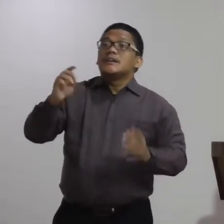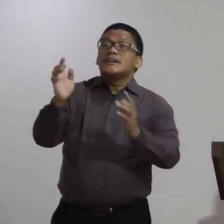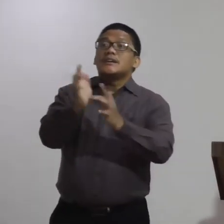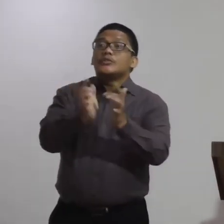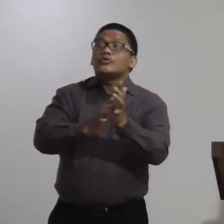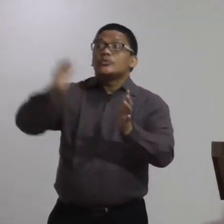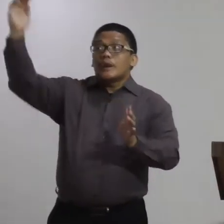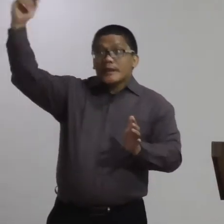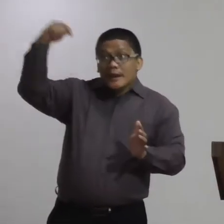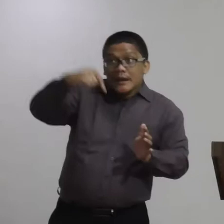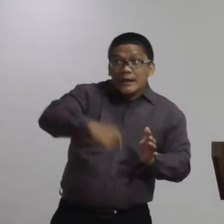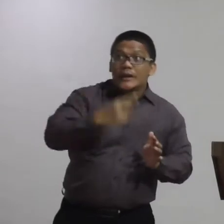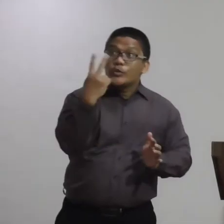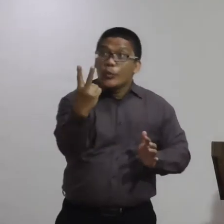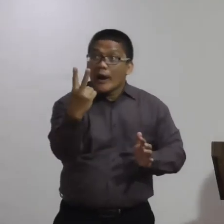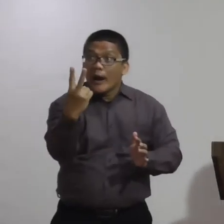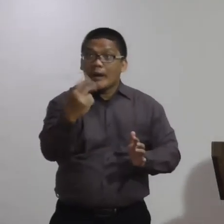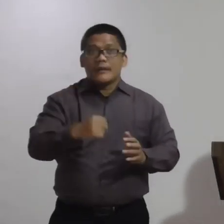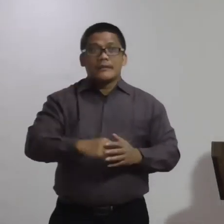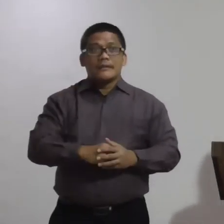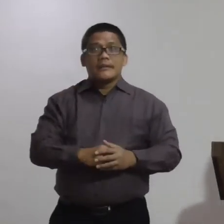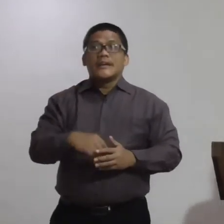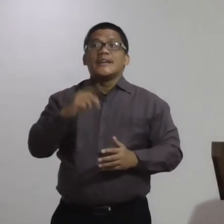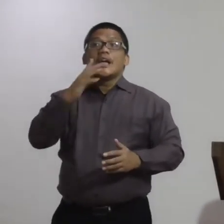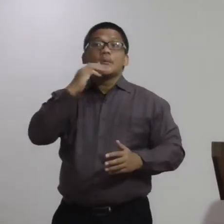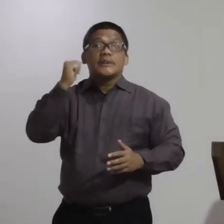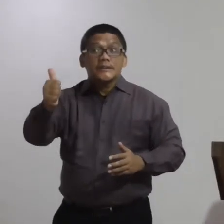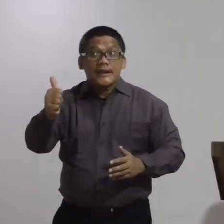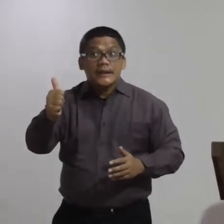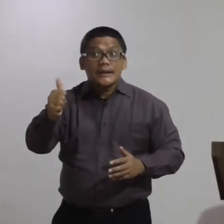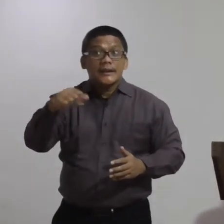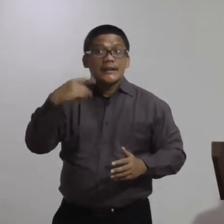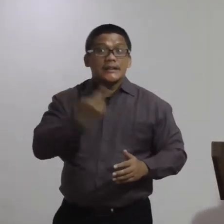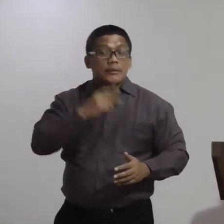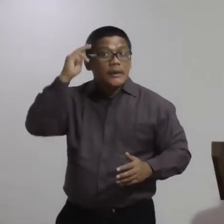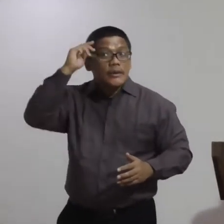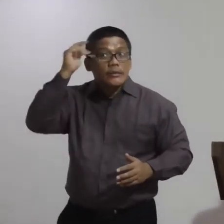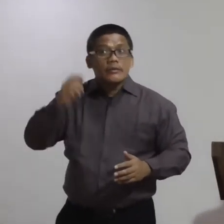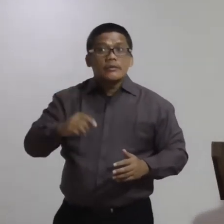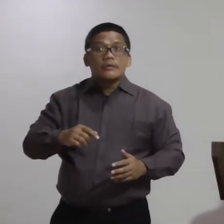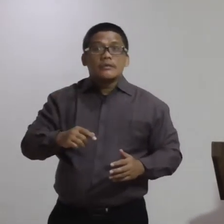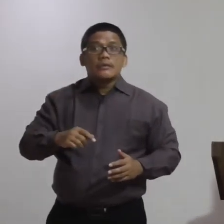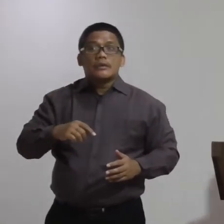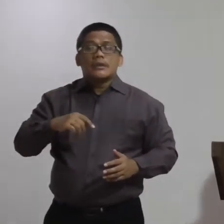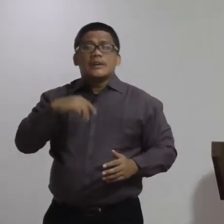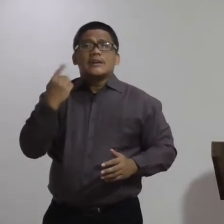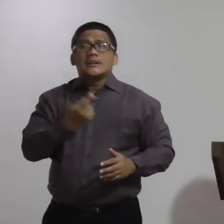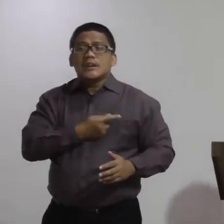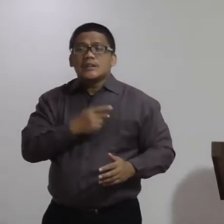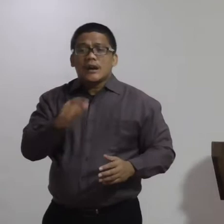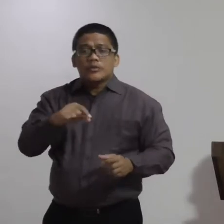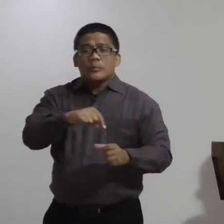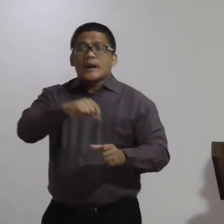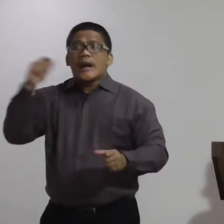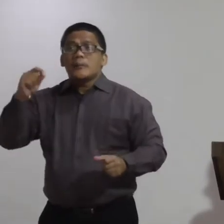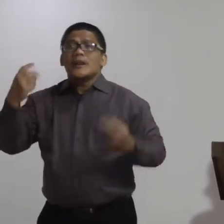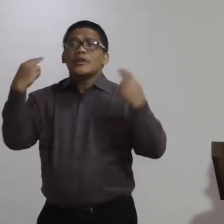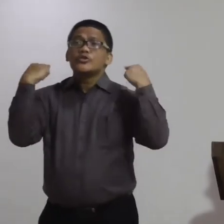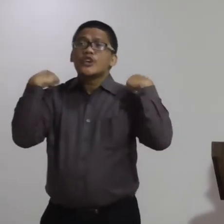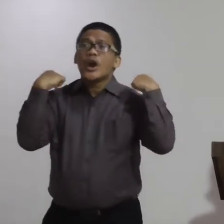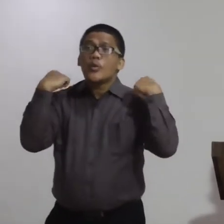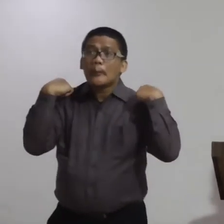Nah, hal yang penting yang kita lakukan di sana adalah bagaimana kita mengambil satu tanggung